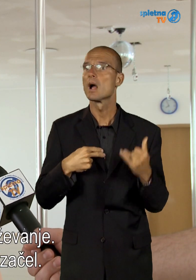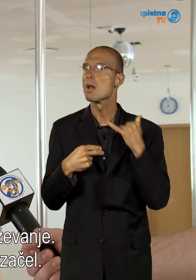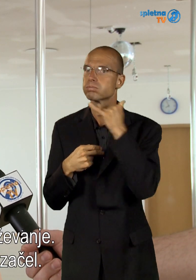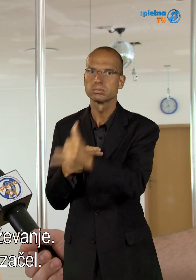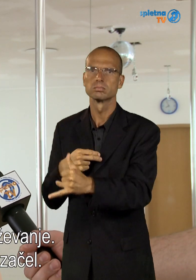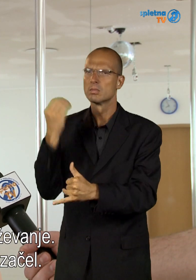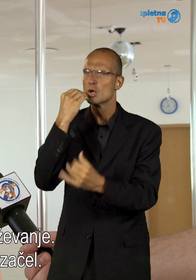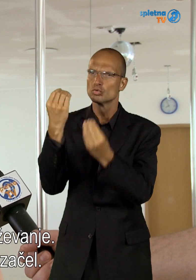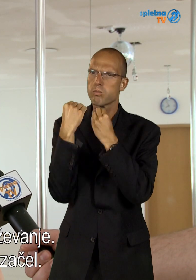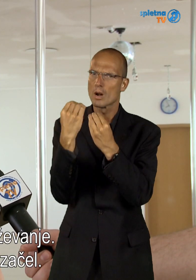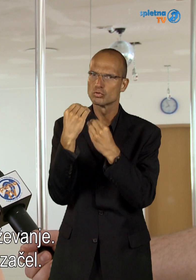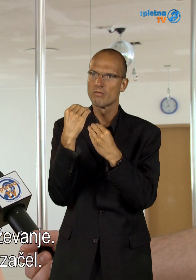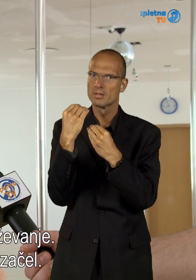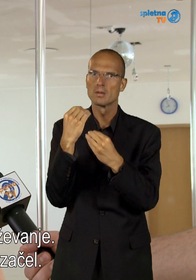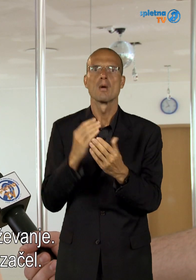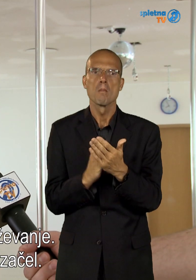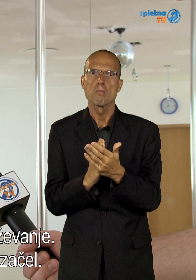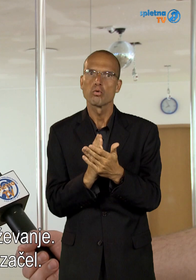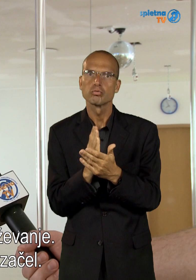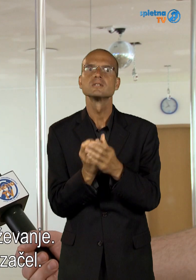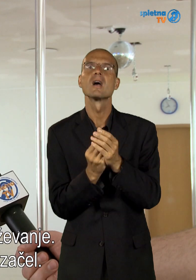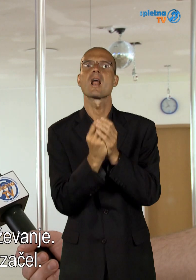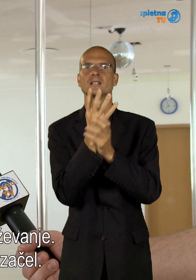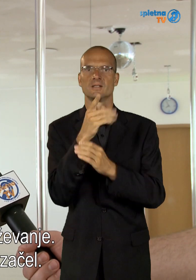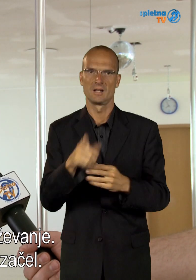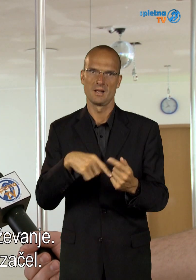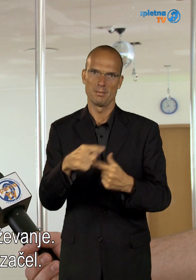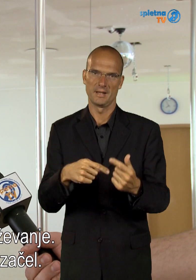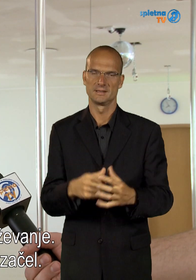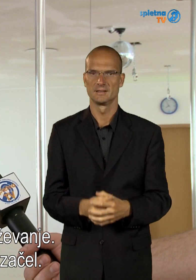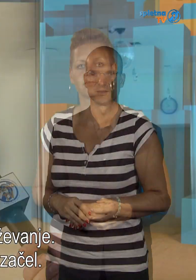na izobraževanje in počasno začel razvijati.